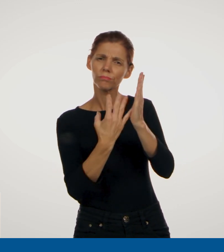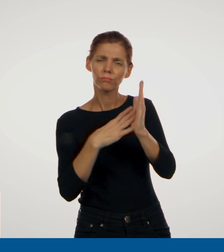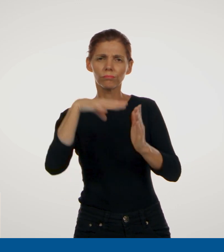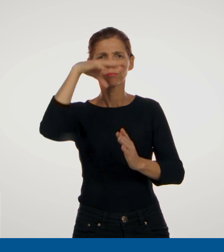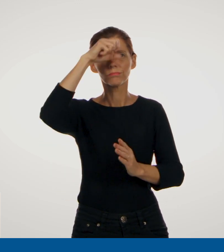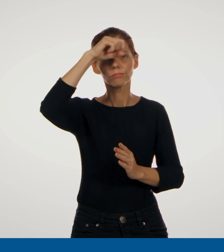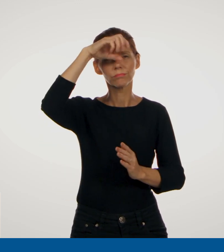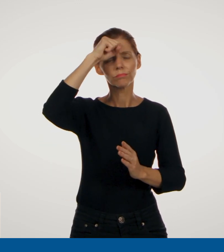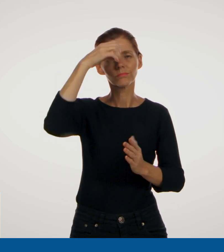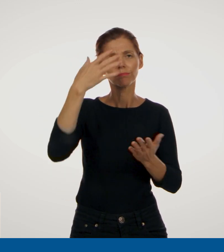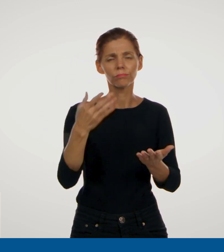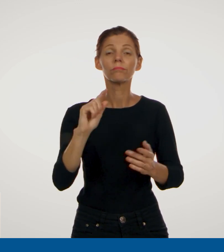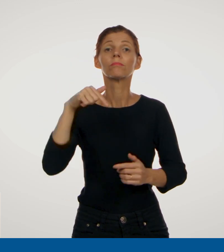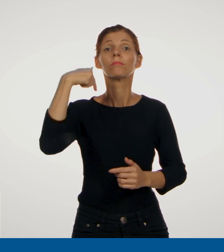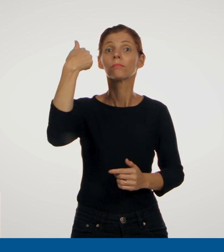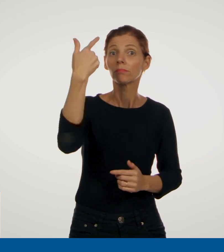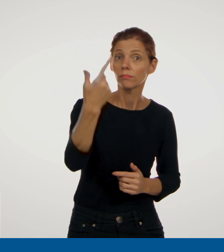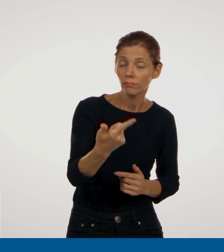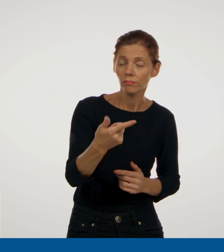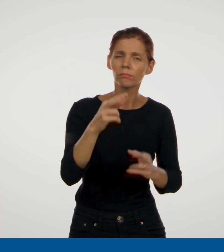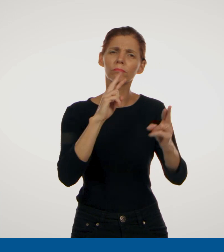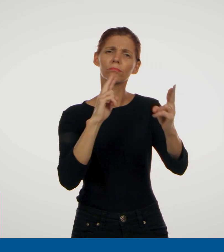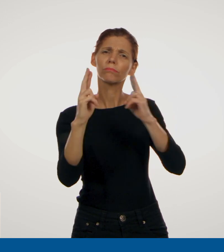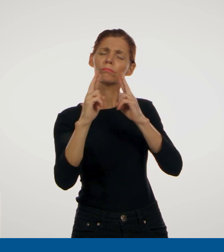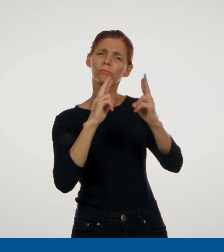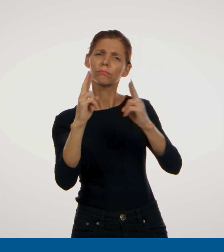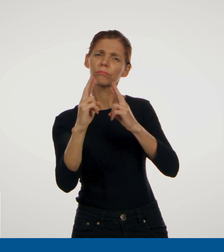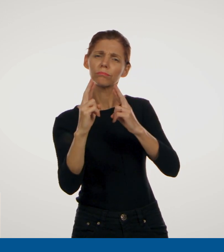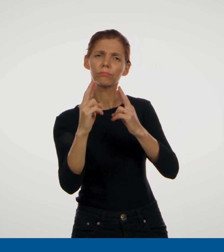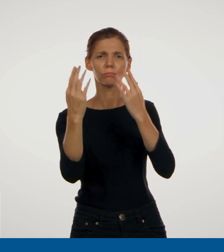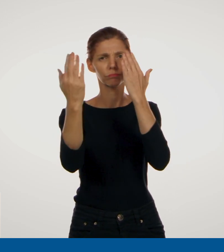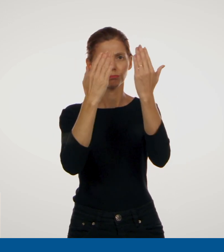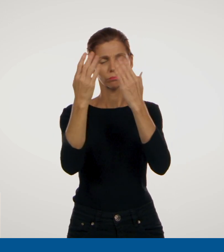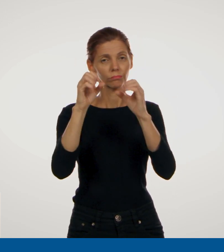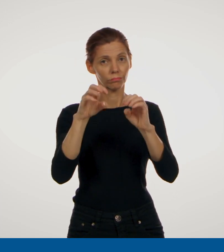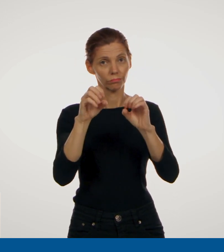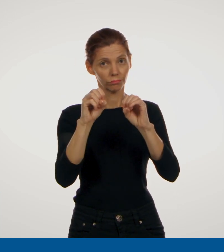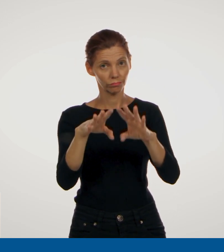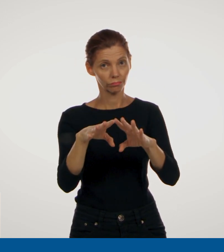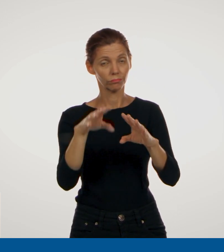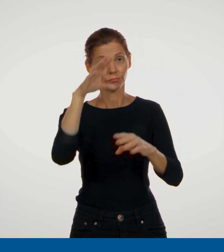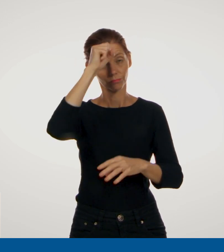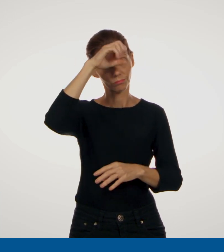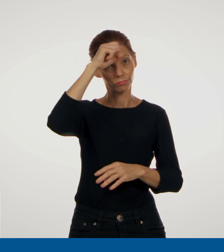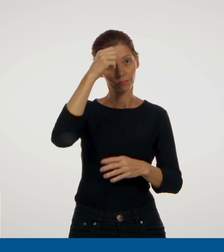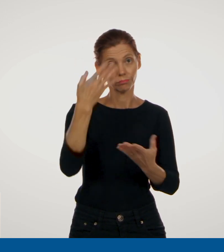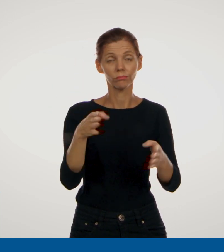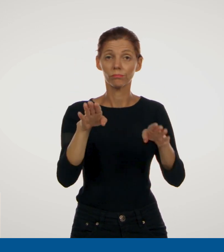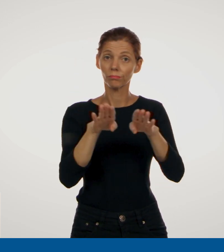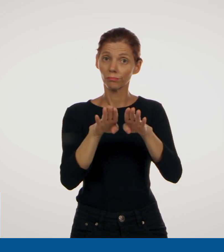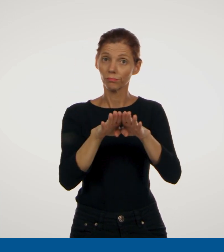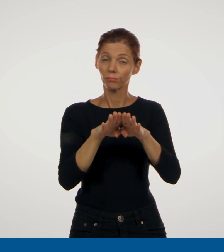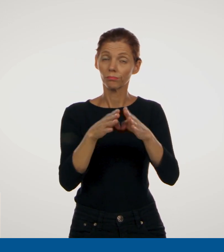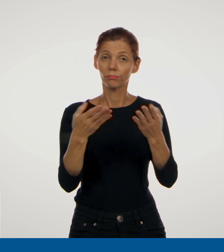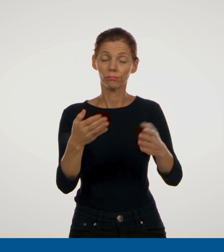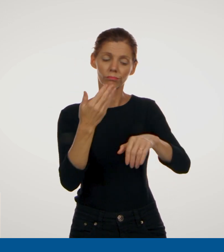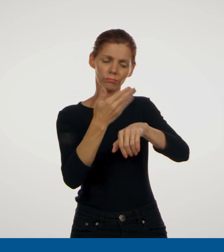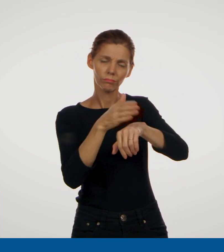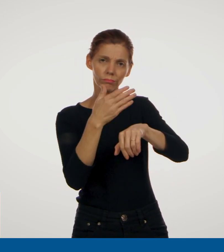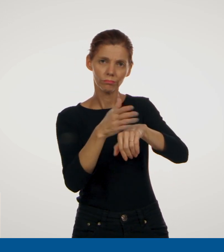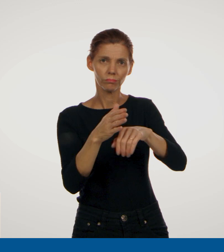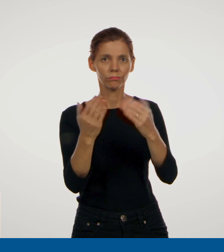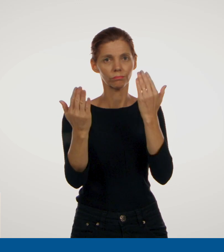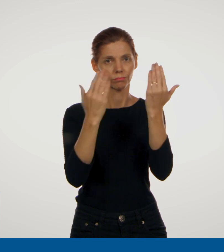as características da aprendizagem. Depois, as relações entre a psicologia da educação e da aprendizagem e, por